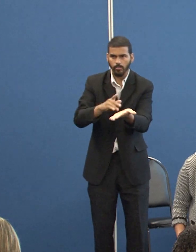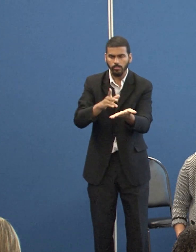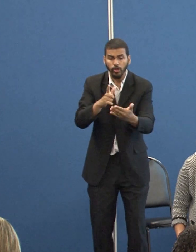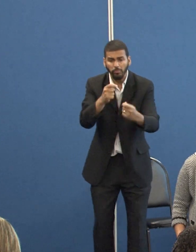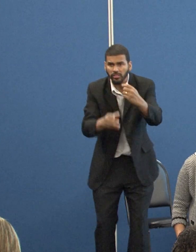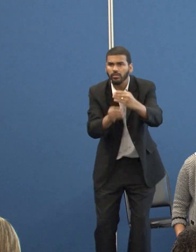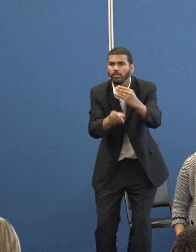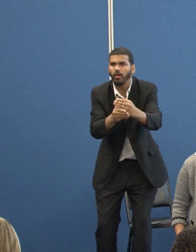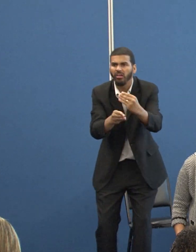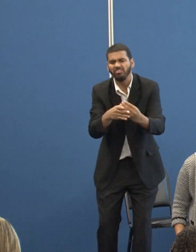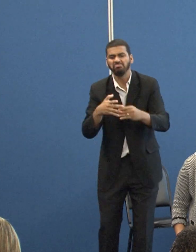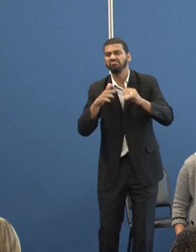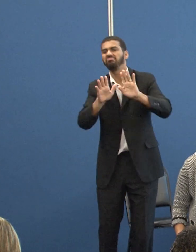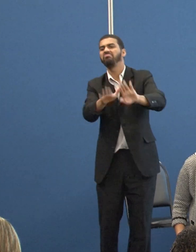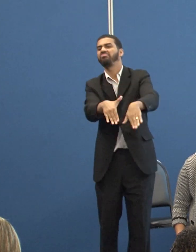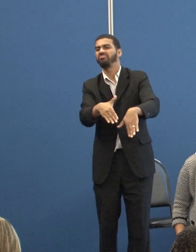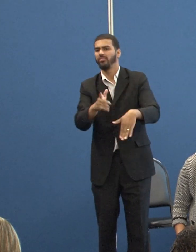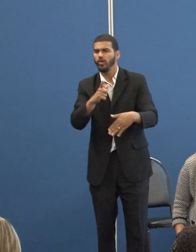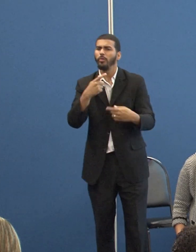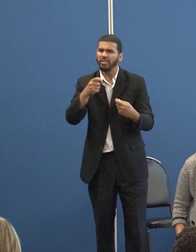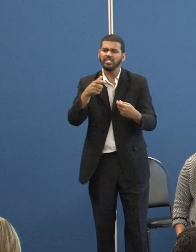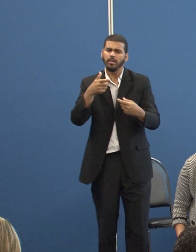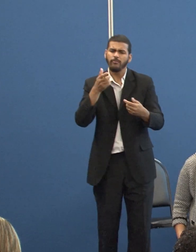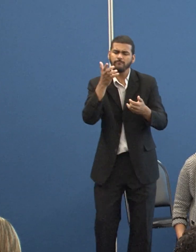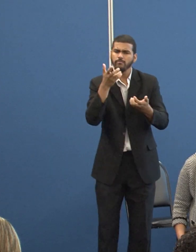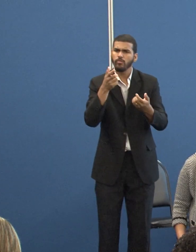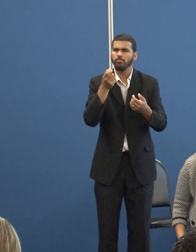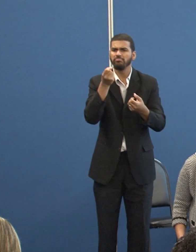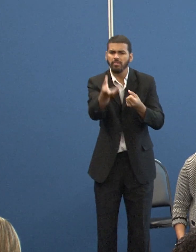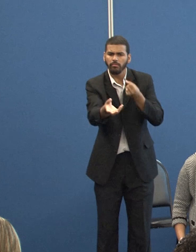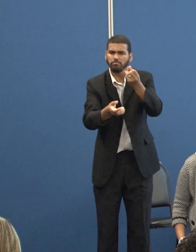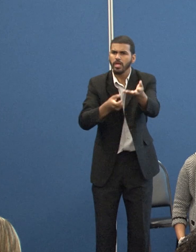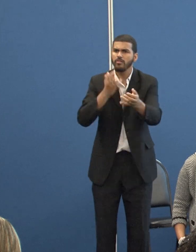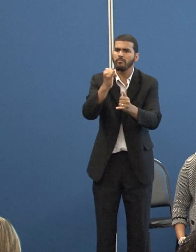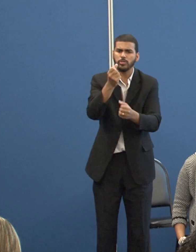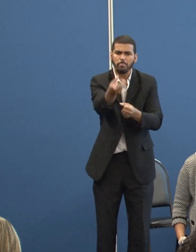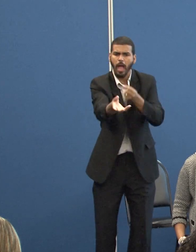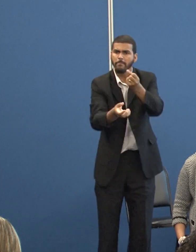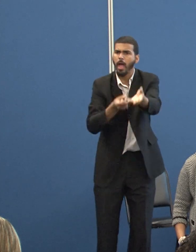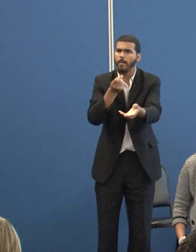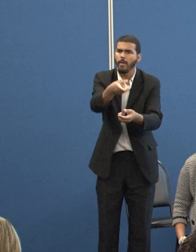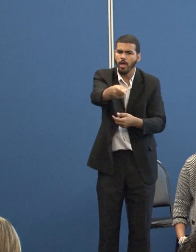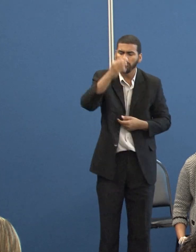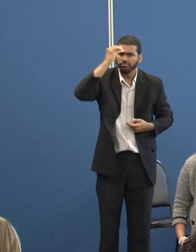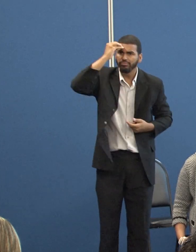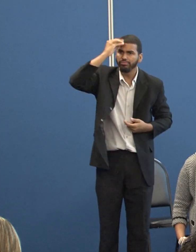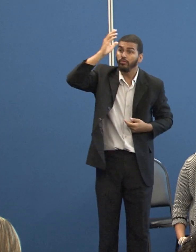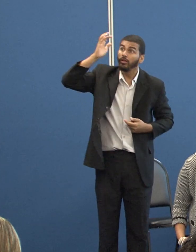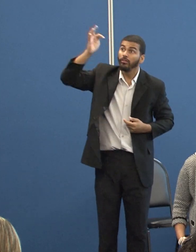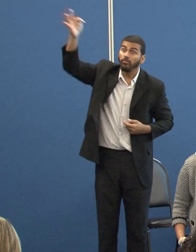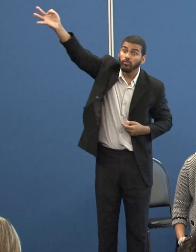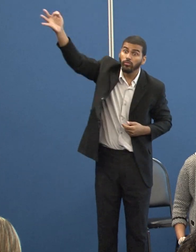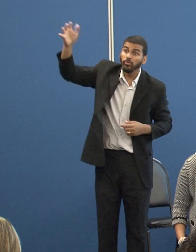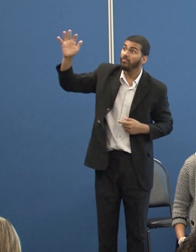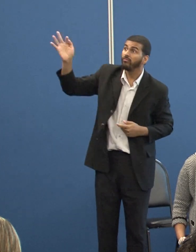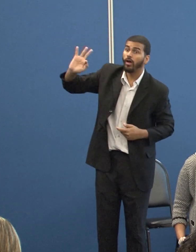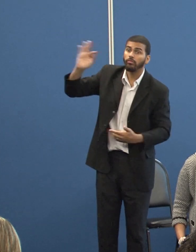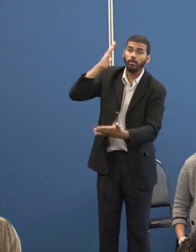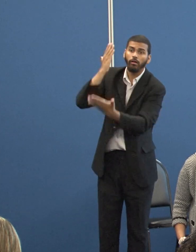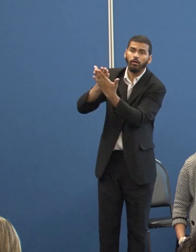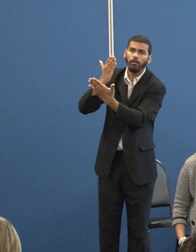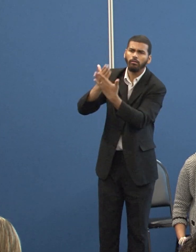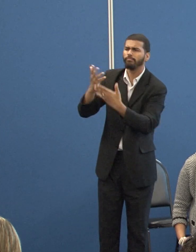repertório, sim, para que esse educando saia bem formado e ele entre na faculdade com condição de fazer um ensino